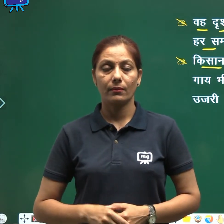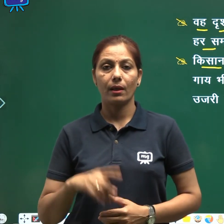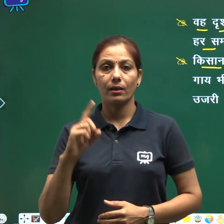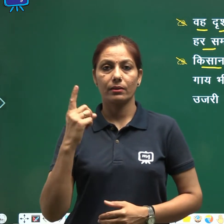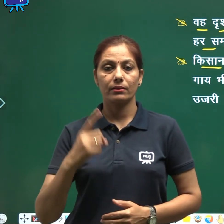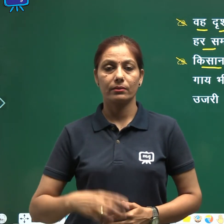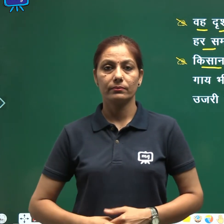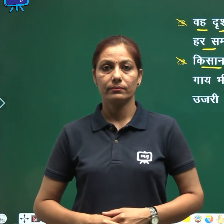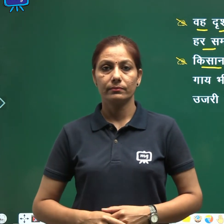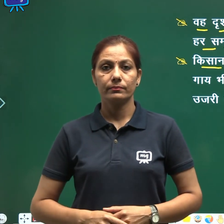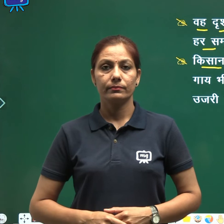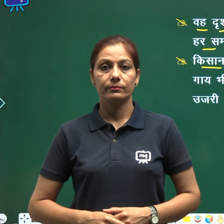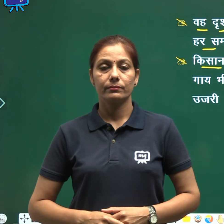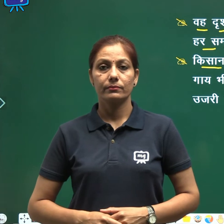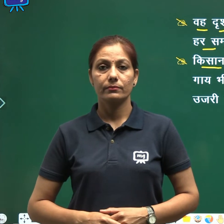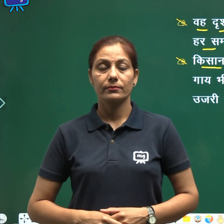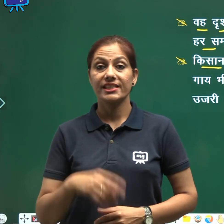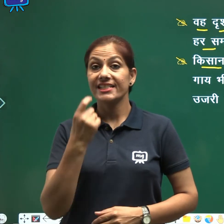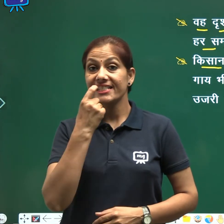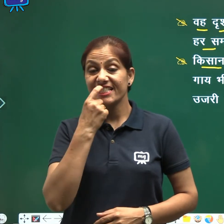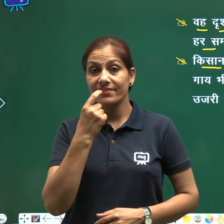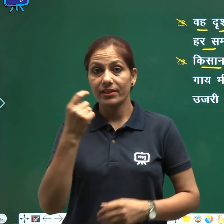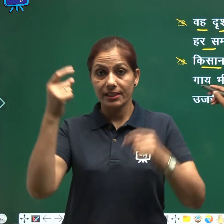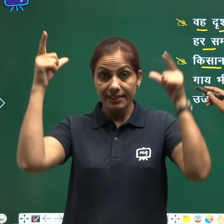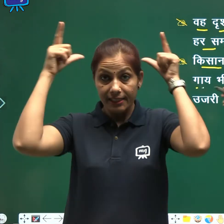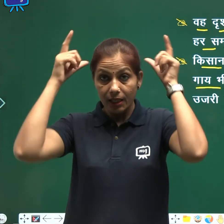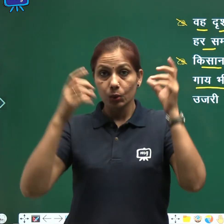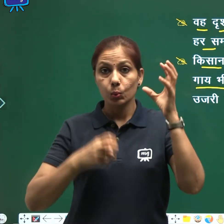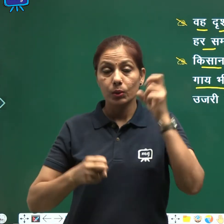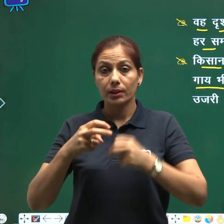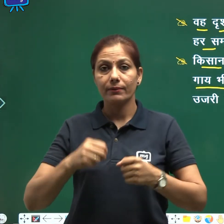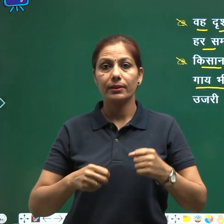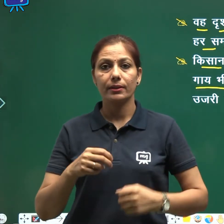एक सफेद गाय भी थी,